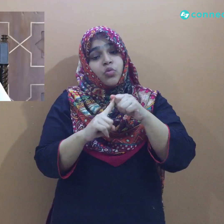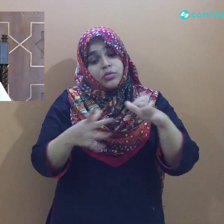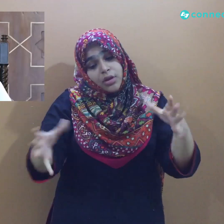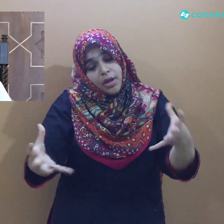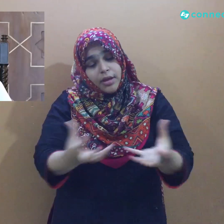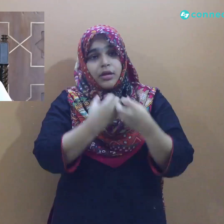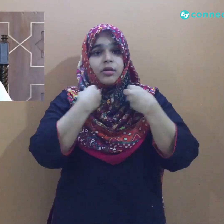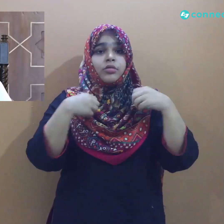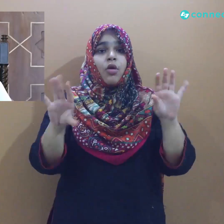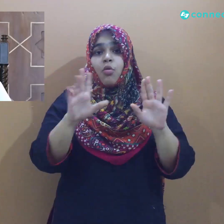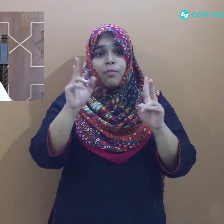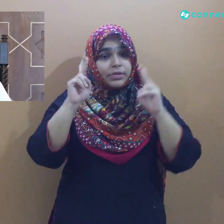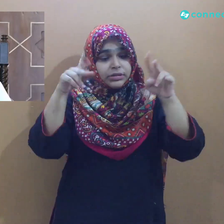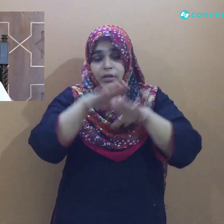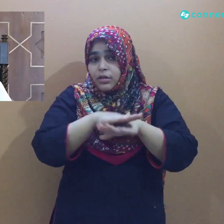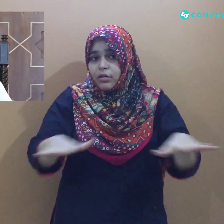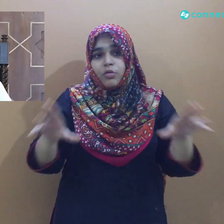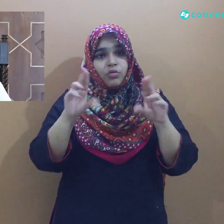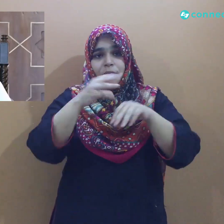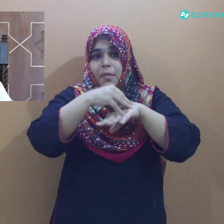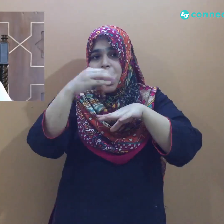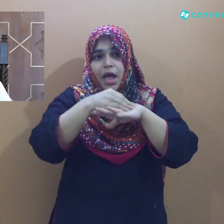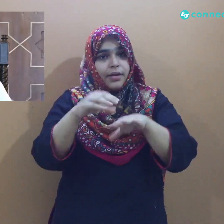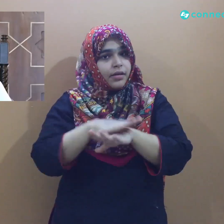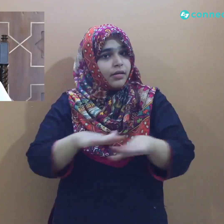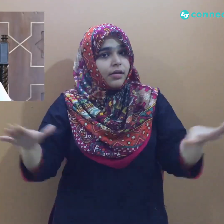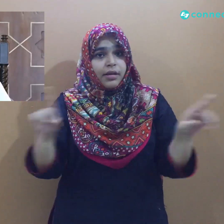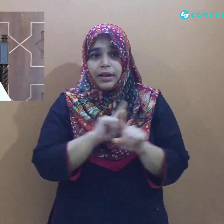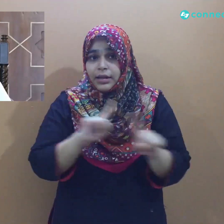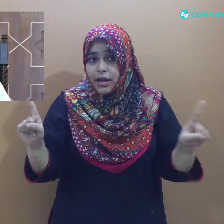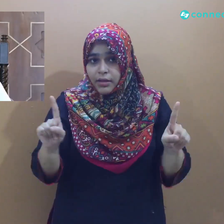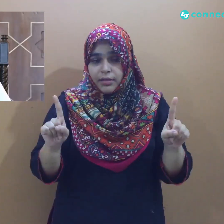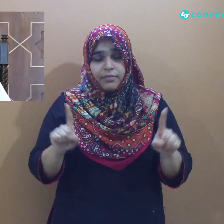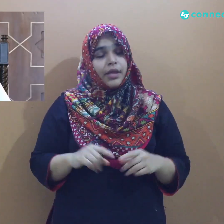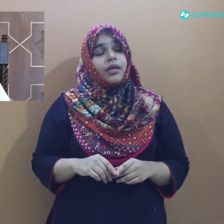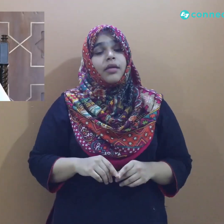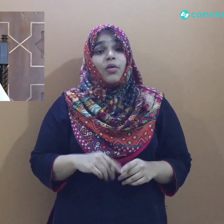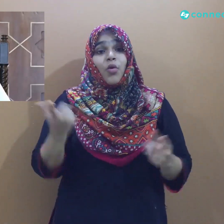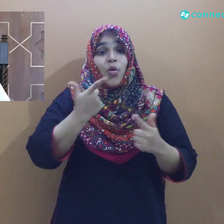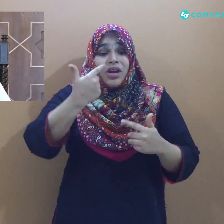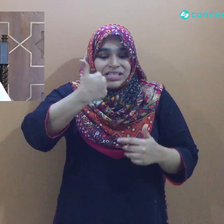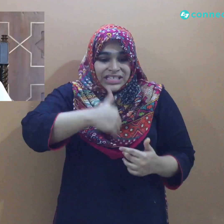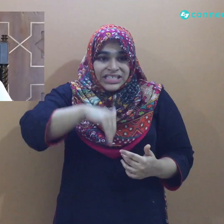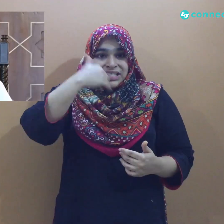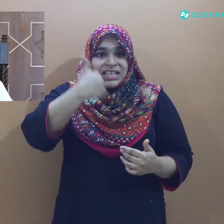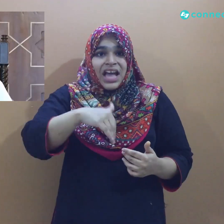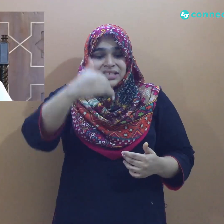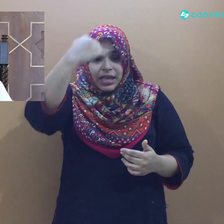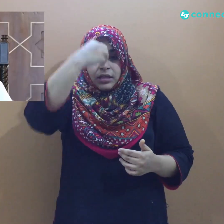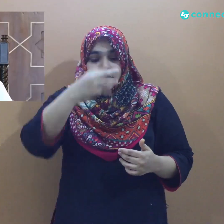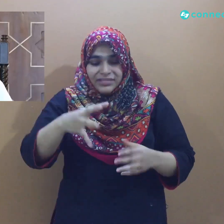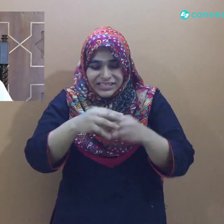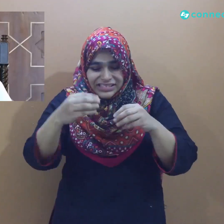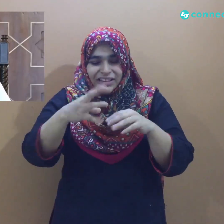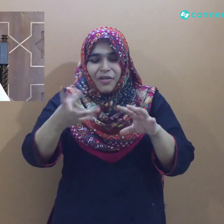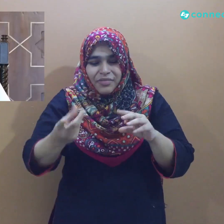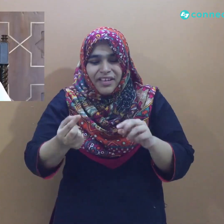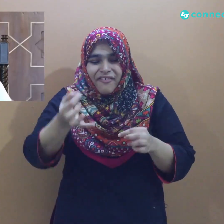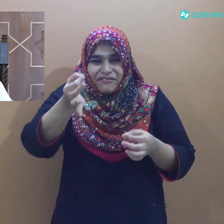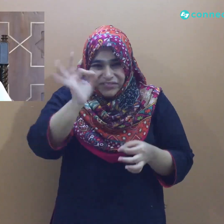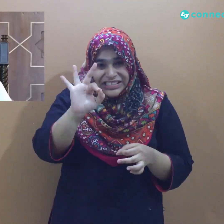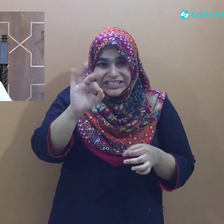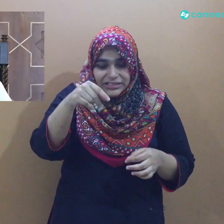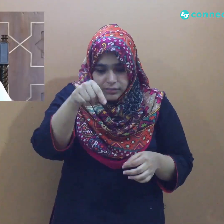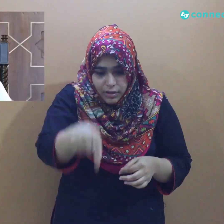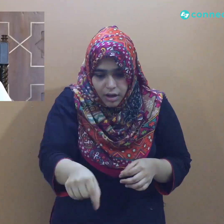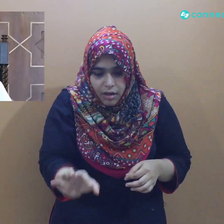لیا جا رہا ہے، اور جو حکومت چاہتی ہے اس کو ملا لیا جا رہا ہے کہ قالین اور دری نہ ہو، کیونکہ سانس کے ذریعے جو جراثیم اور جو وائرس